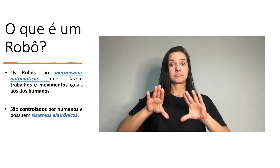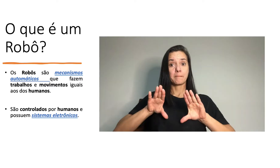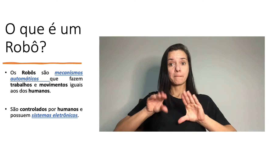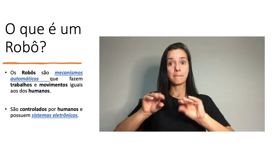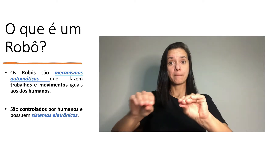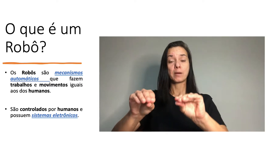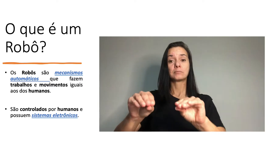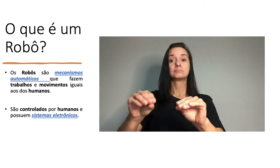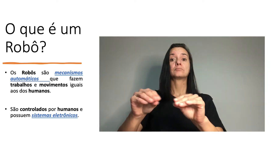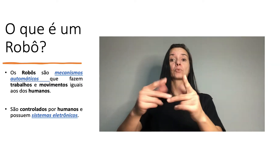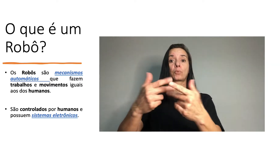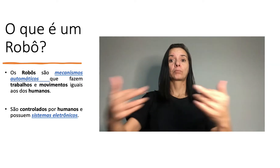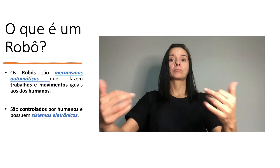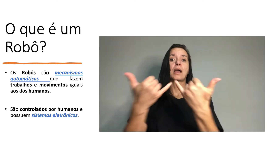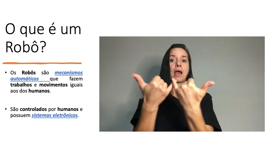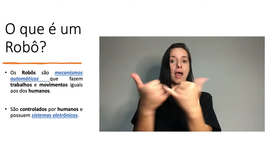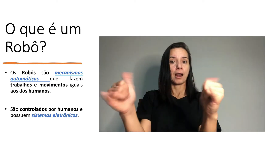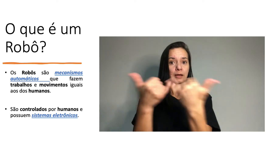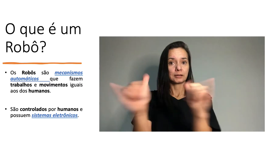E os humanos